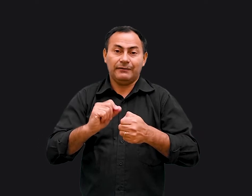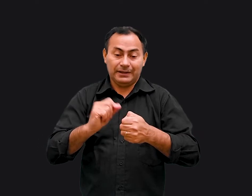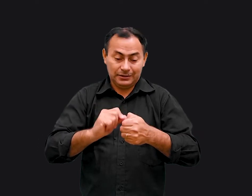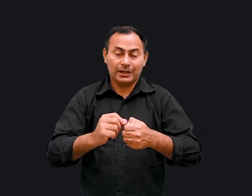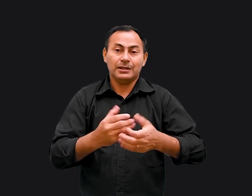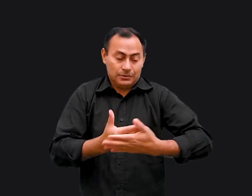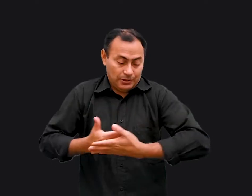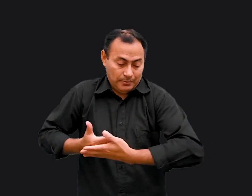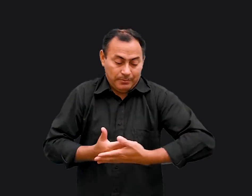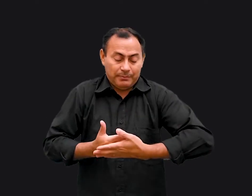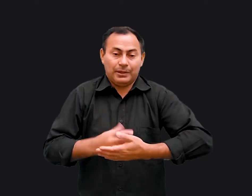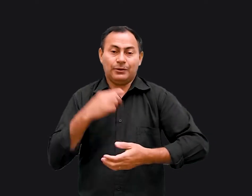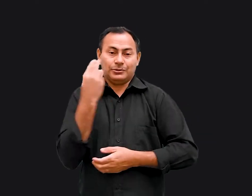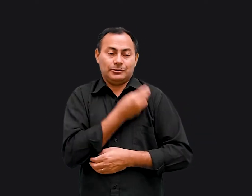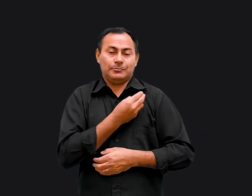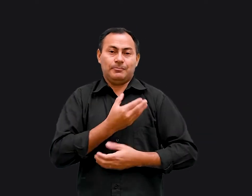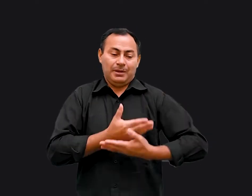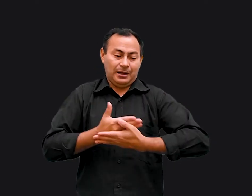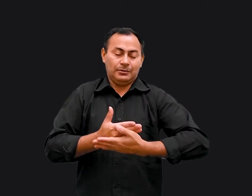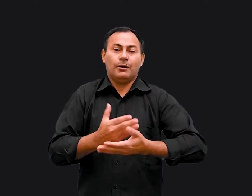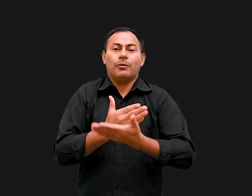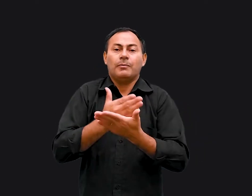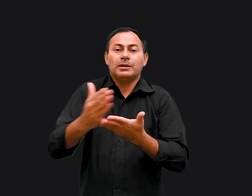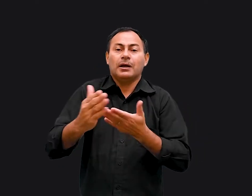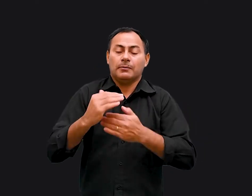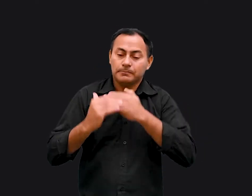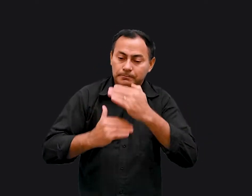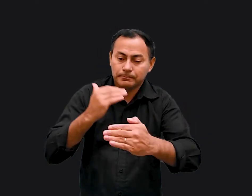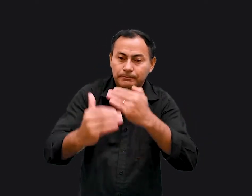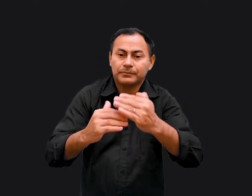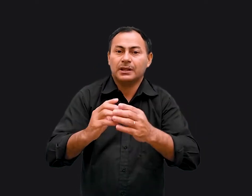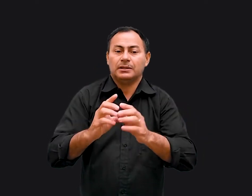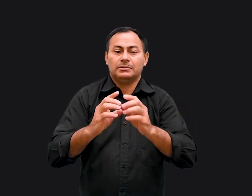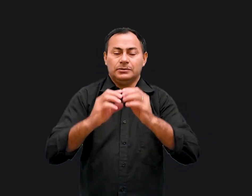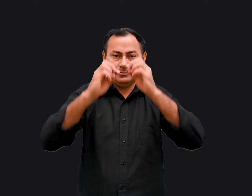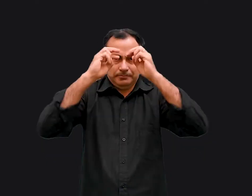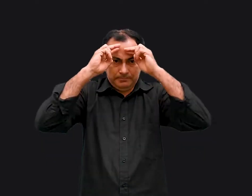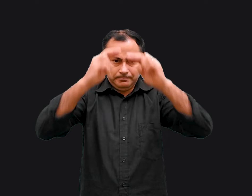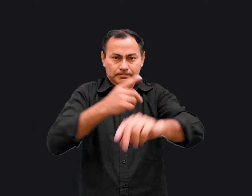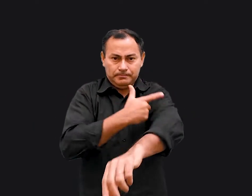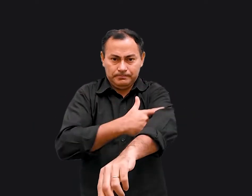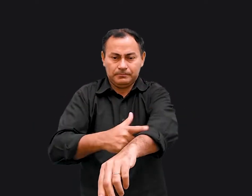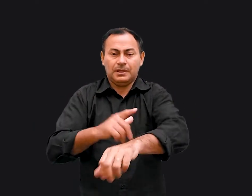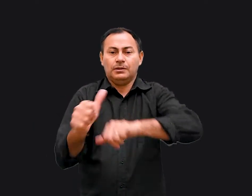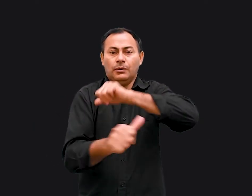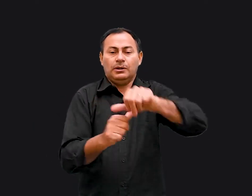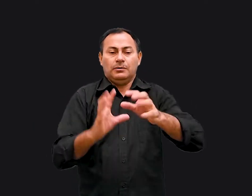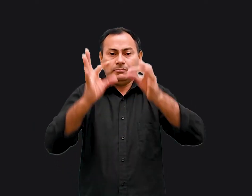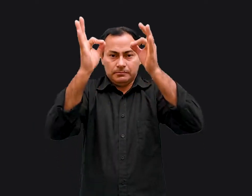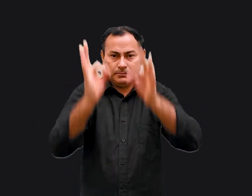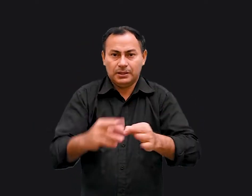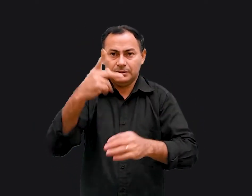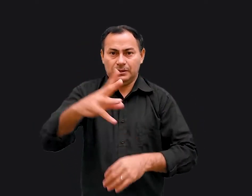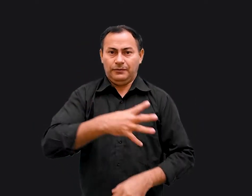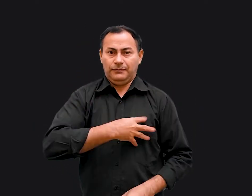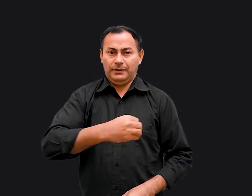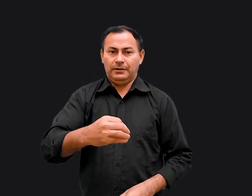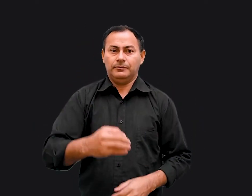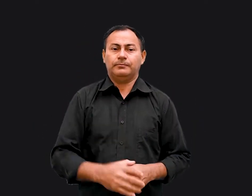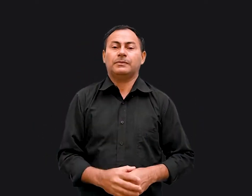braços. O que começar como um processo de disciplina tem de virar convicção para o seu filho. Ao longo